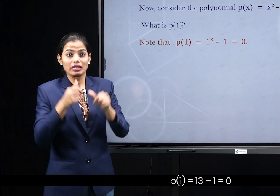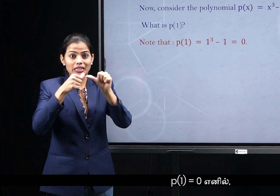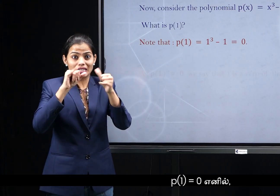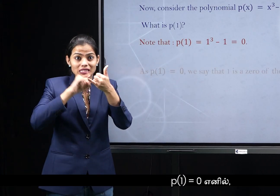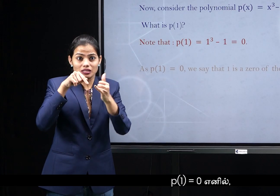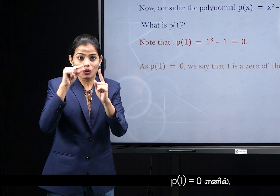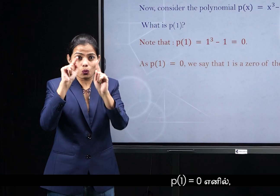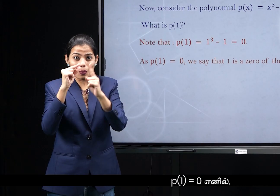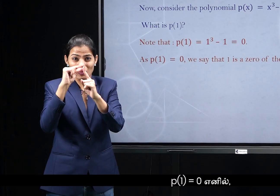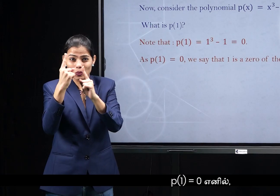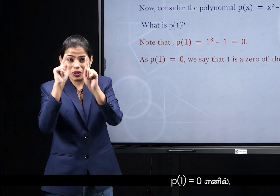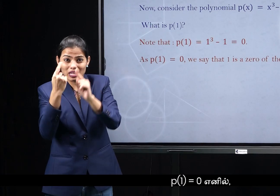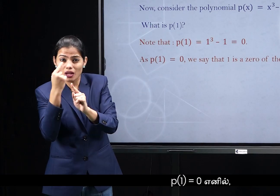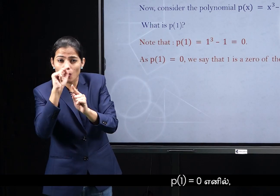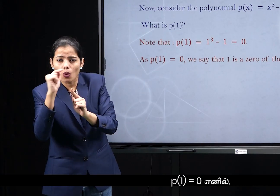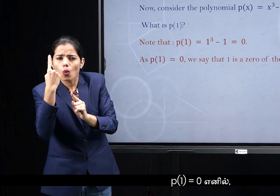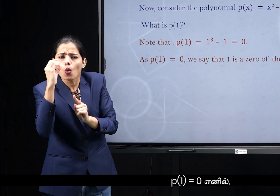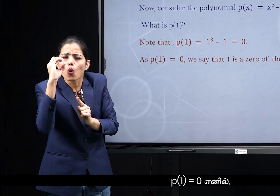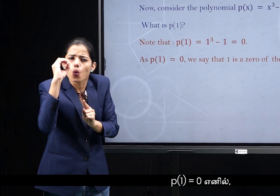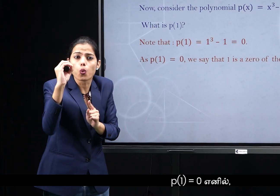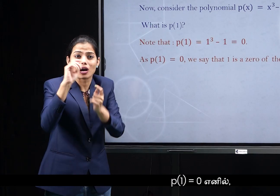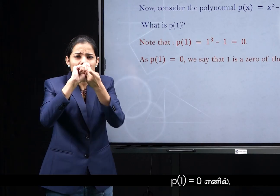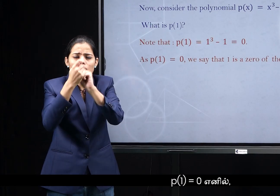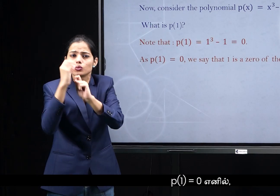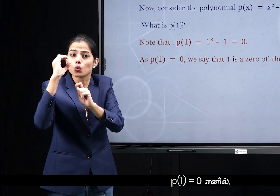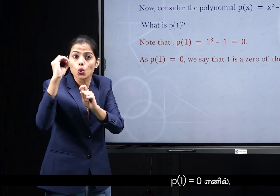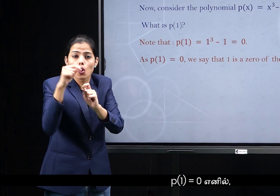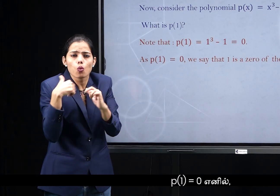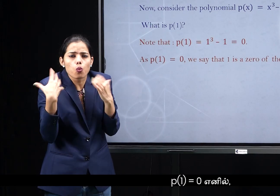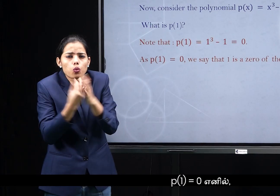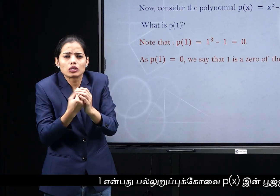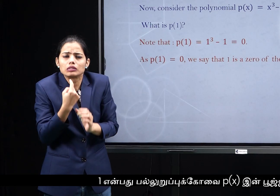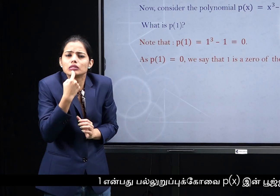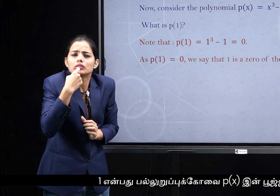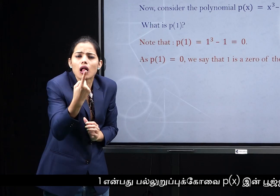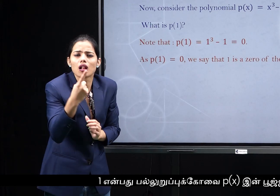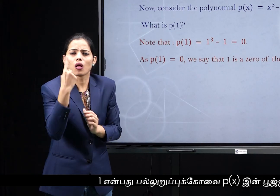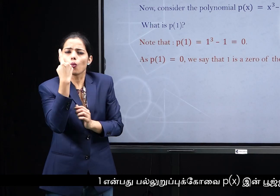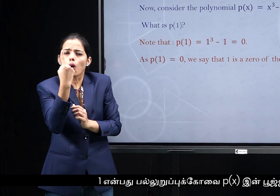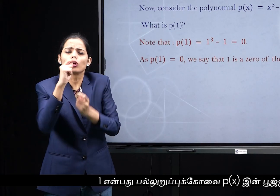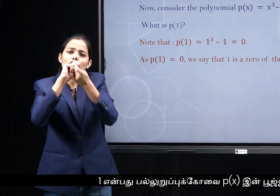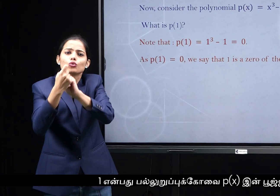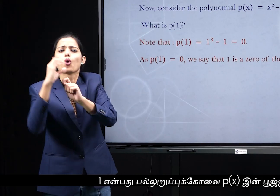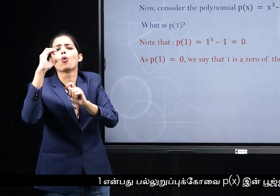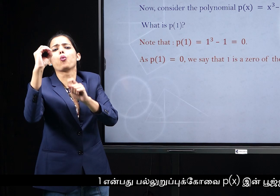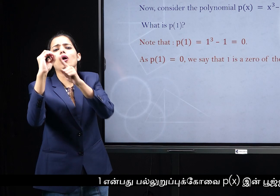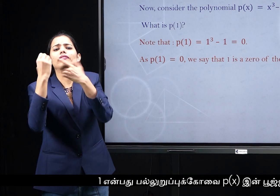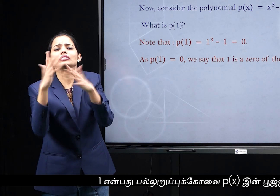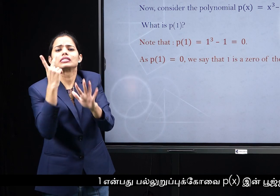பி 1 சமன் 0 எனில் நாம் அதைச் சொல்கிறோம். 1 என்பது பல்லுறுப்புக்கோவை இப் எக்ஸ்